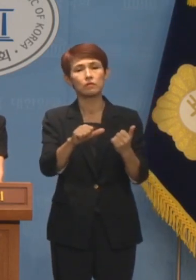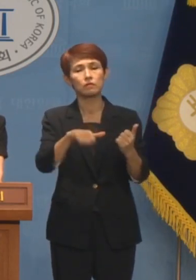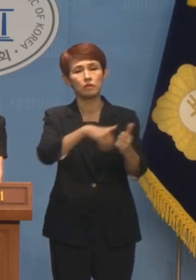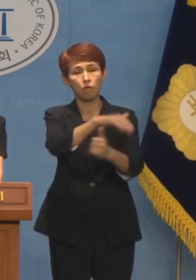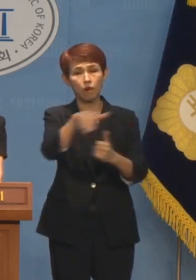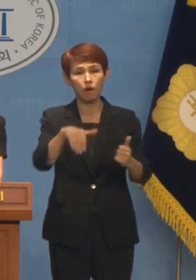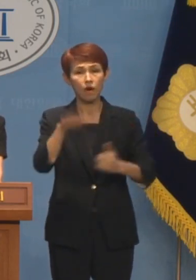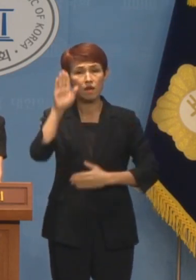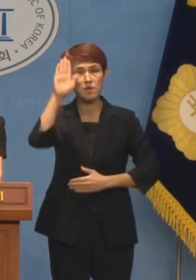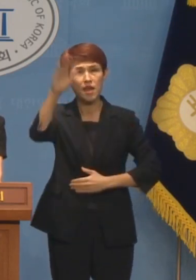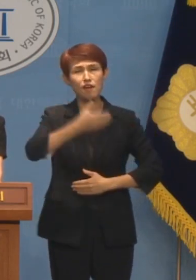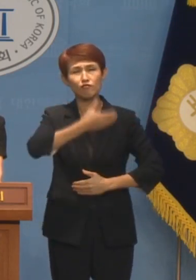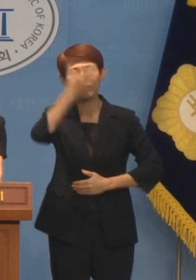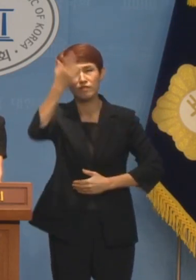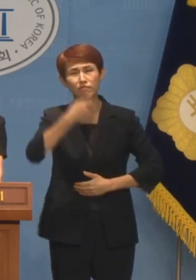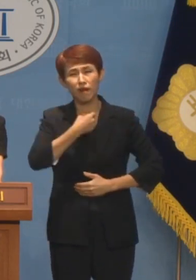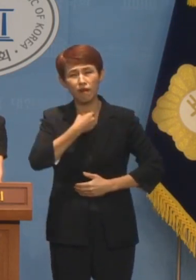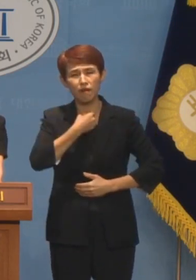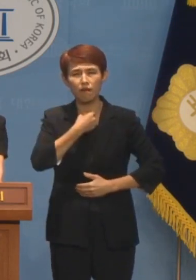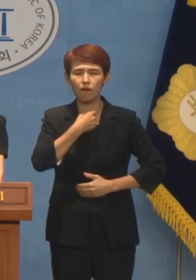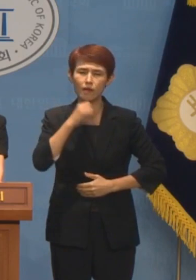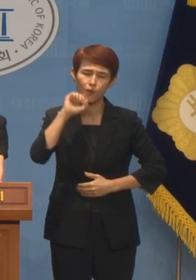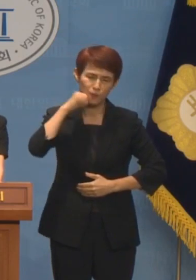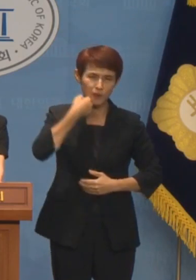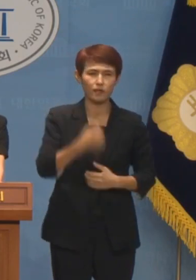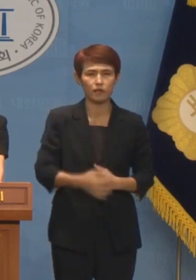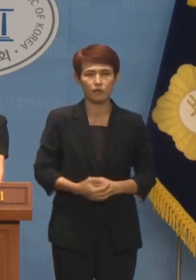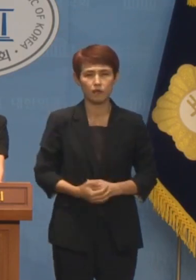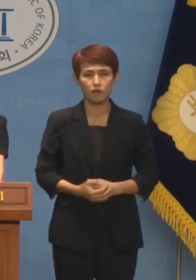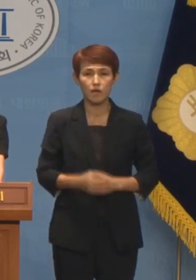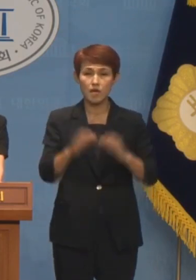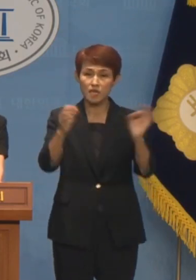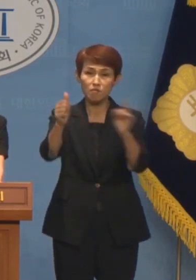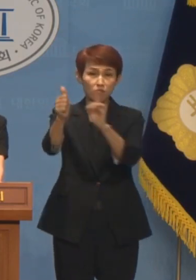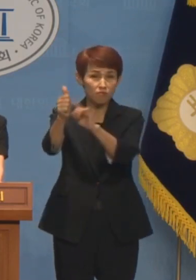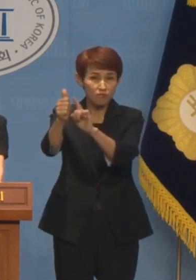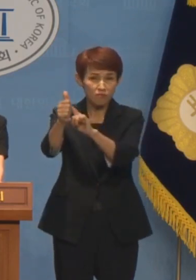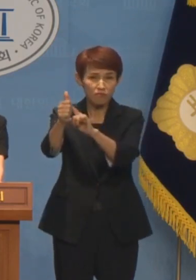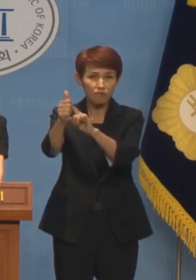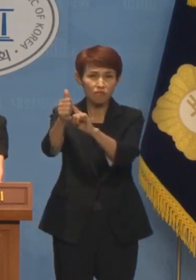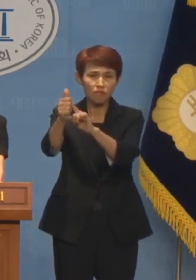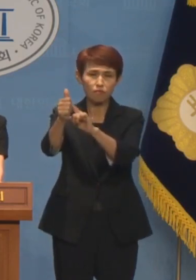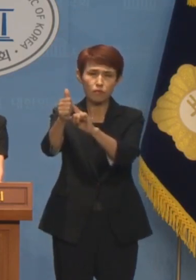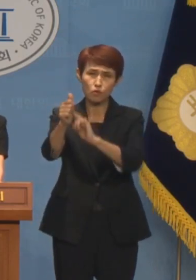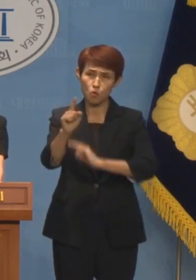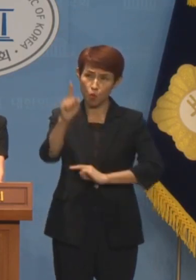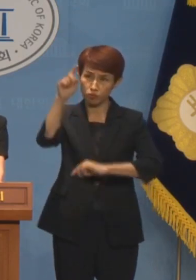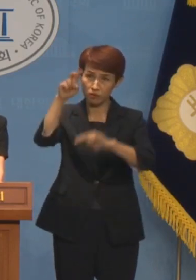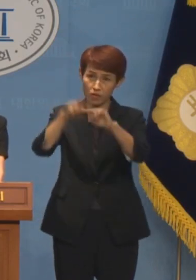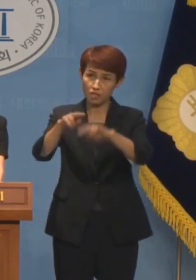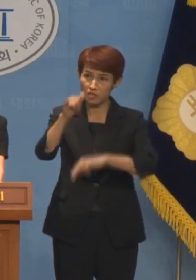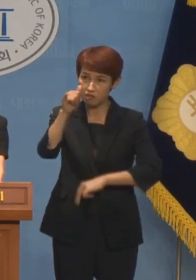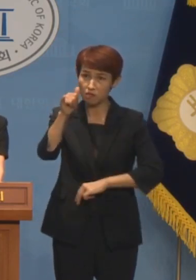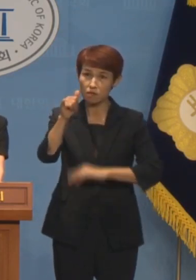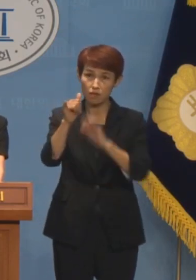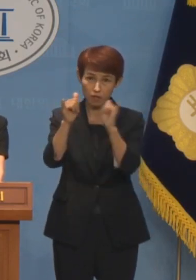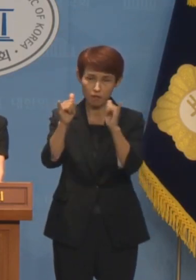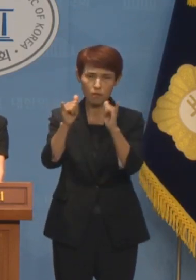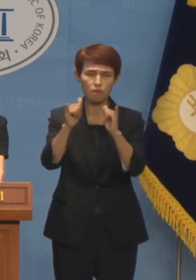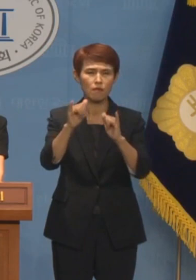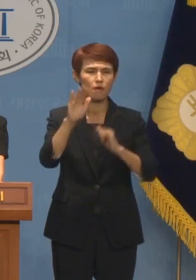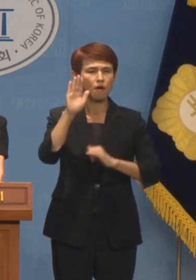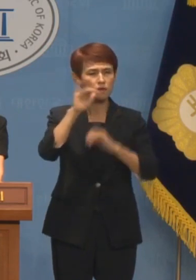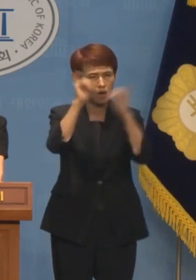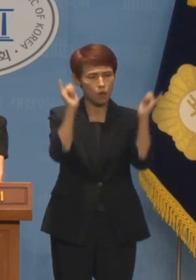것은 사치일 뿐입니다. 김문수 후보자의 정도의 지위라면 더 나은 사회를 만들지